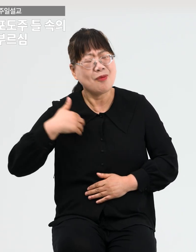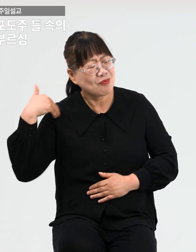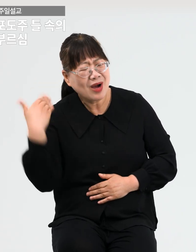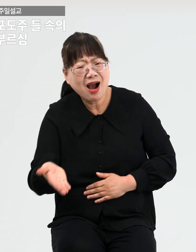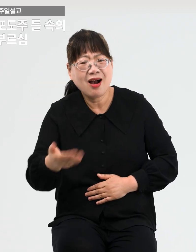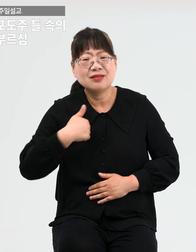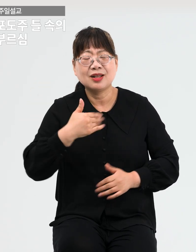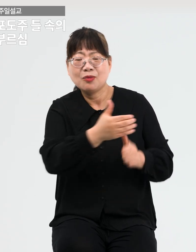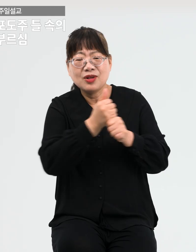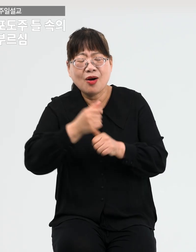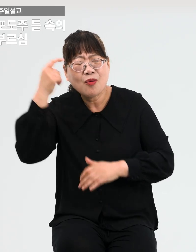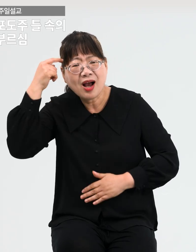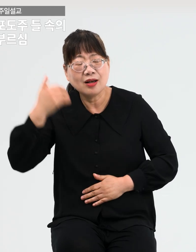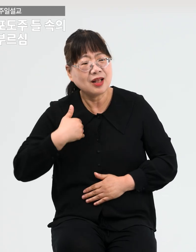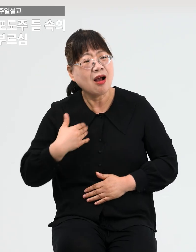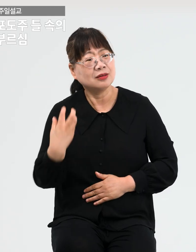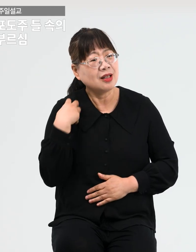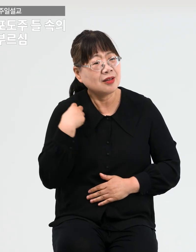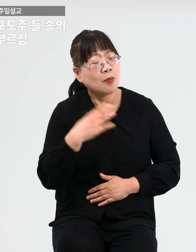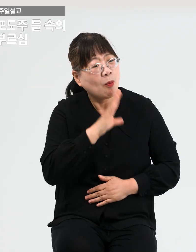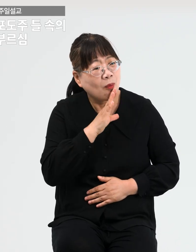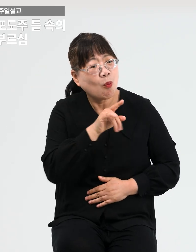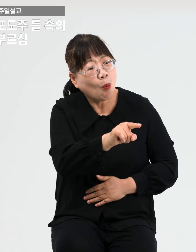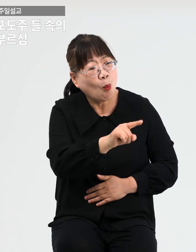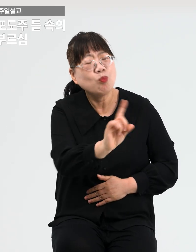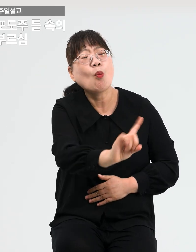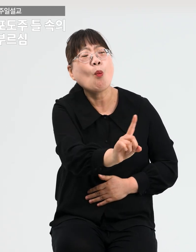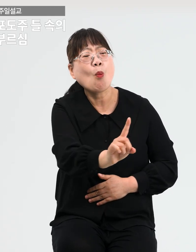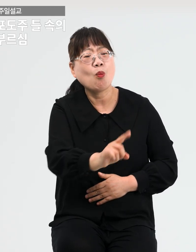왜 붙잡았냐고. 나 책임질 거냐고